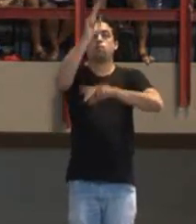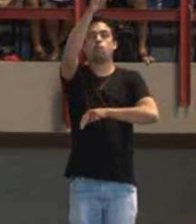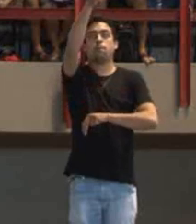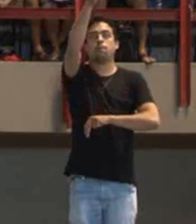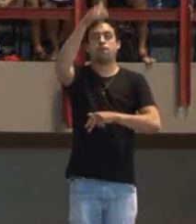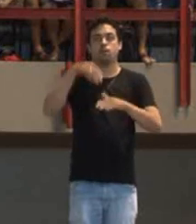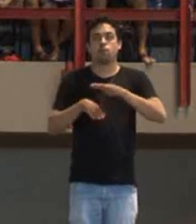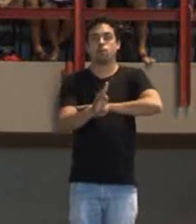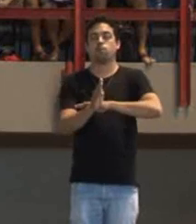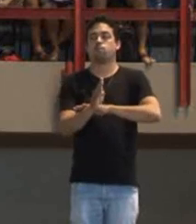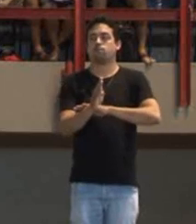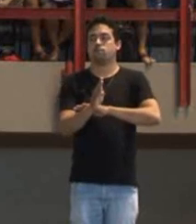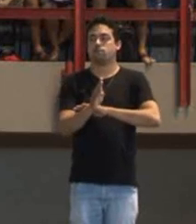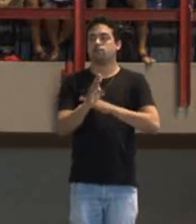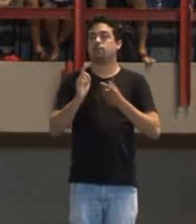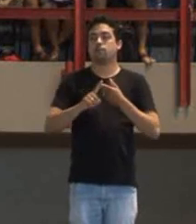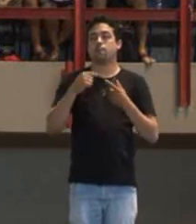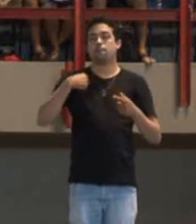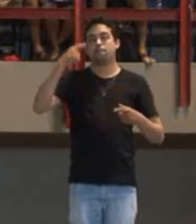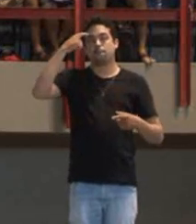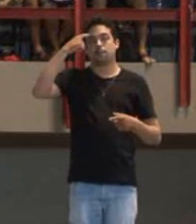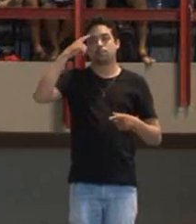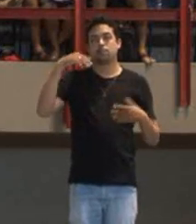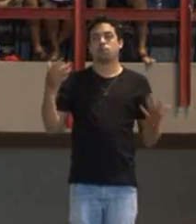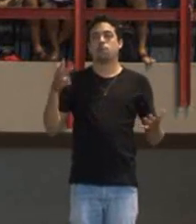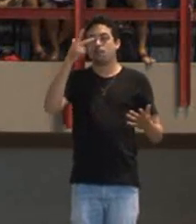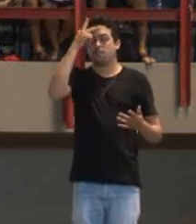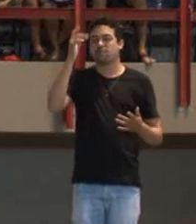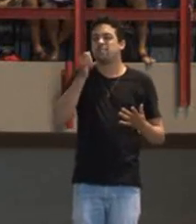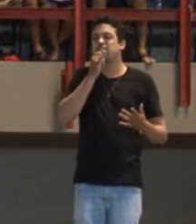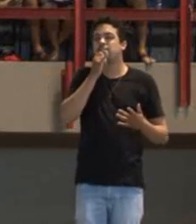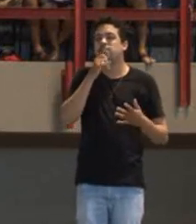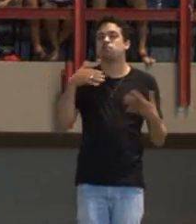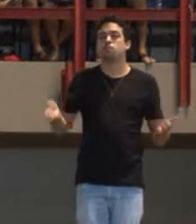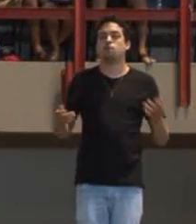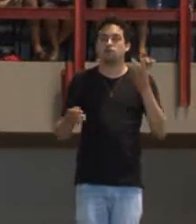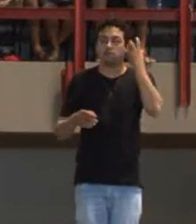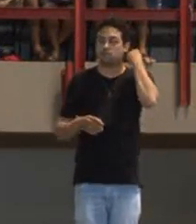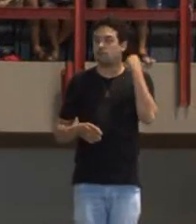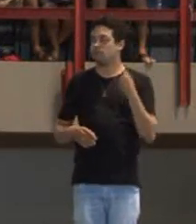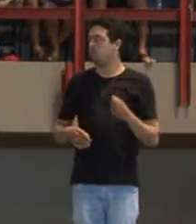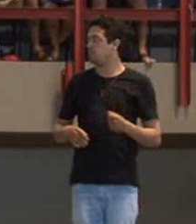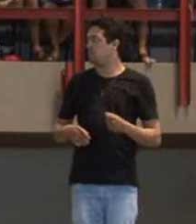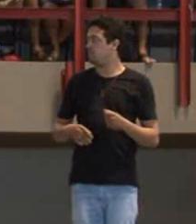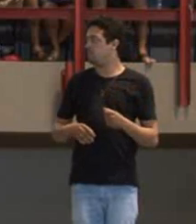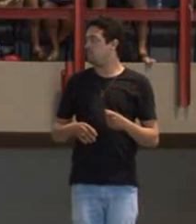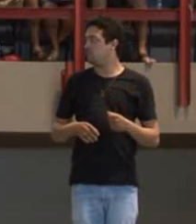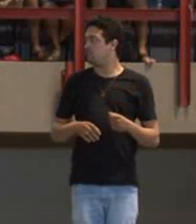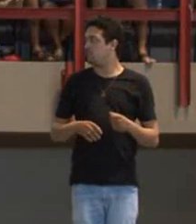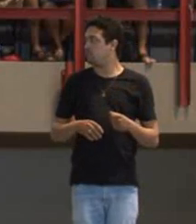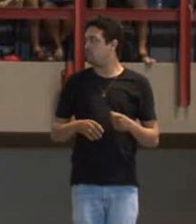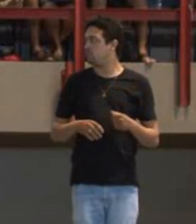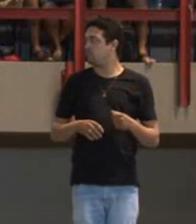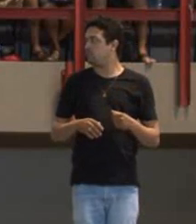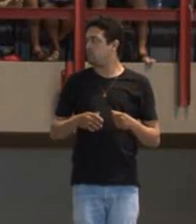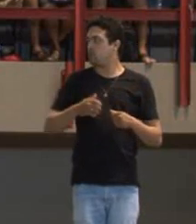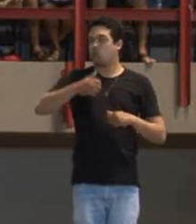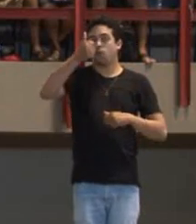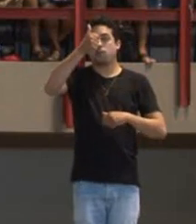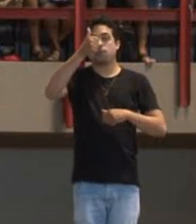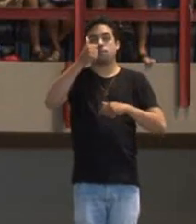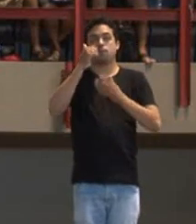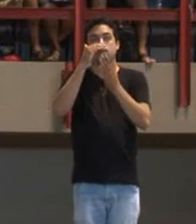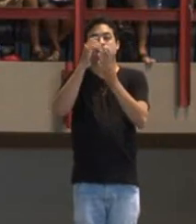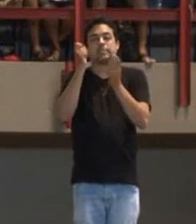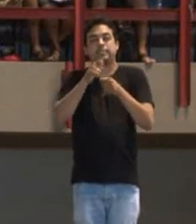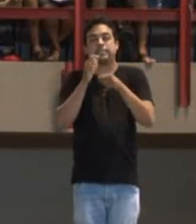primeiro. Pensando nisso, qual é o cara mais triste quando sai o resultado? O primeiro